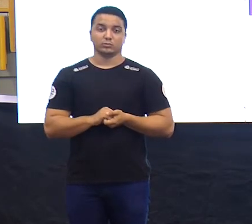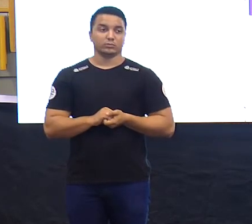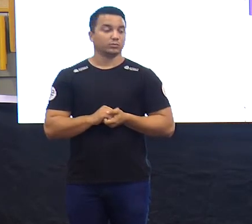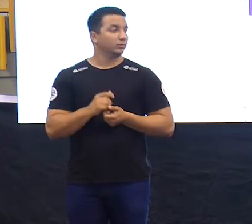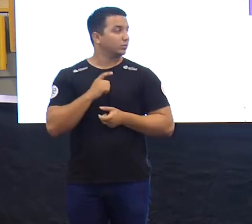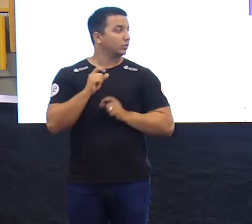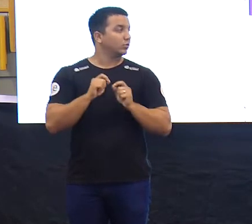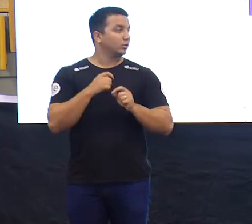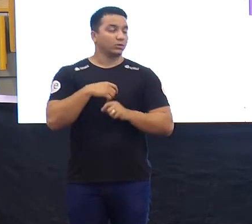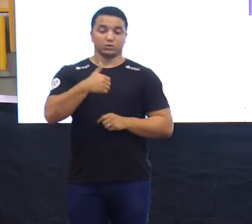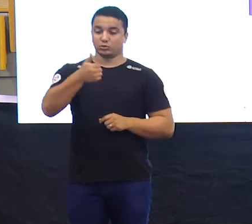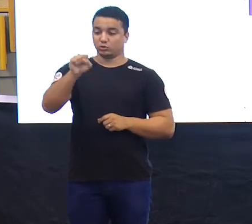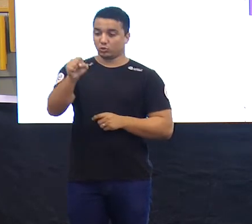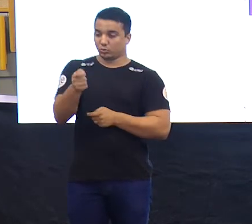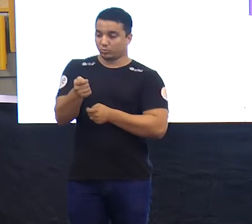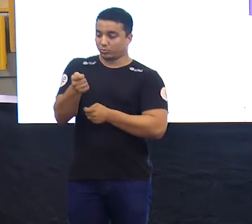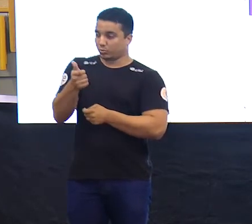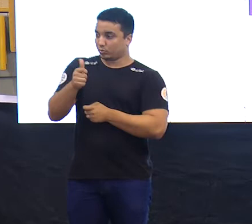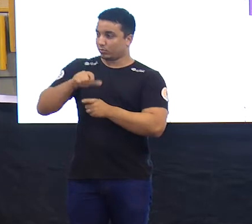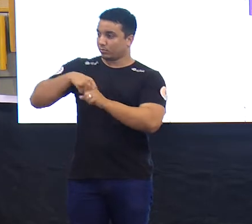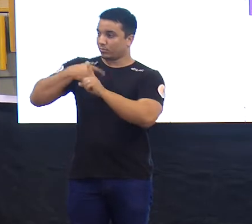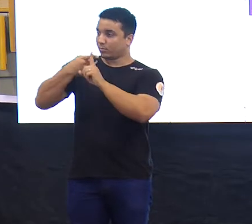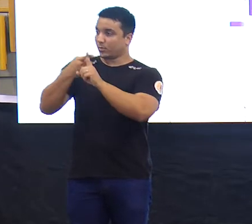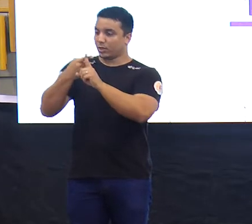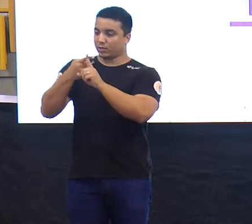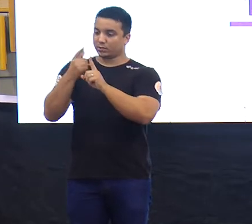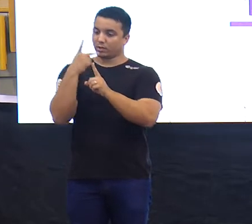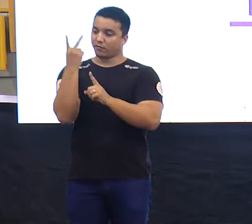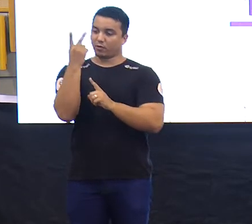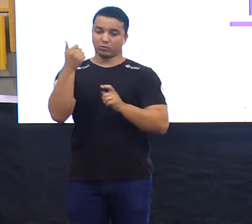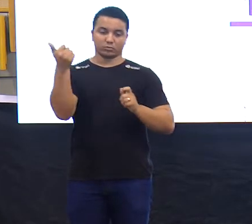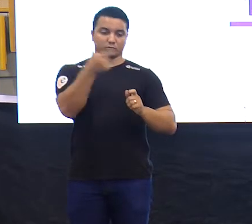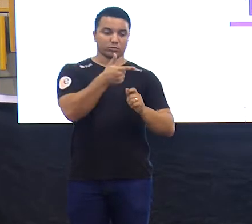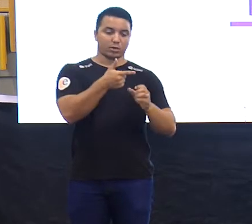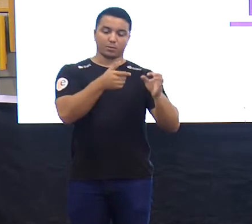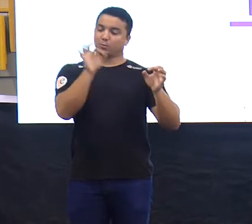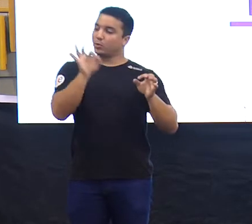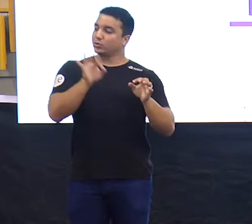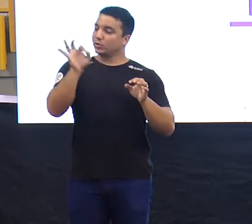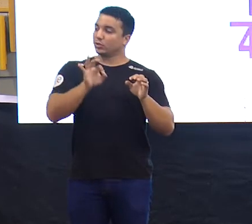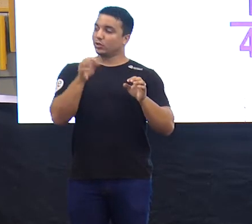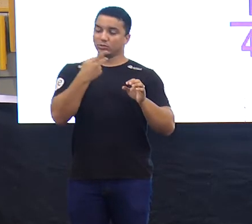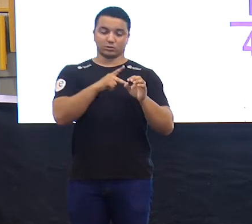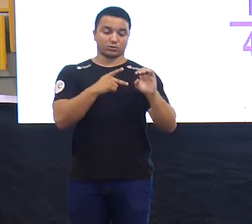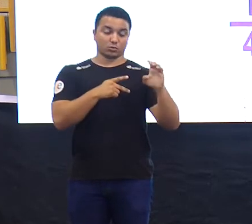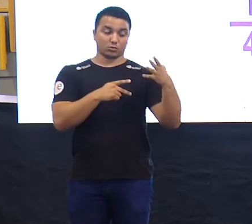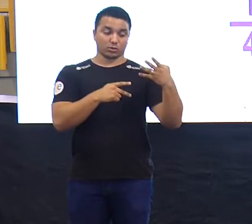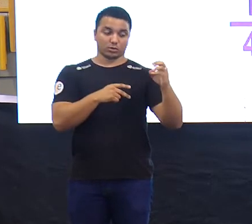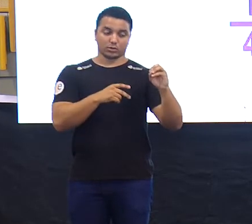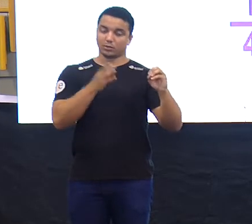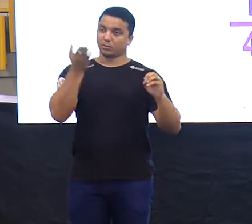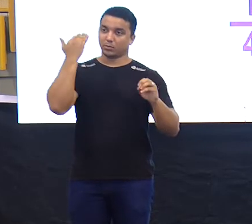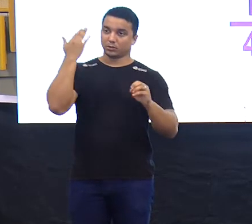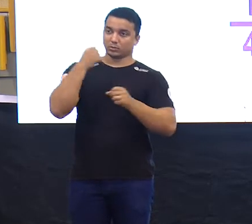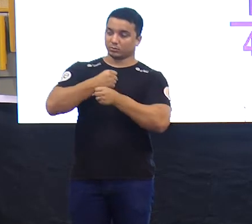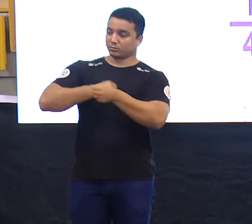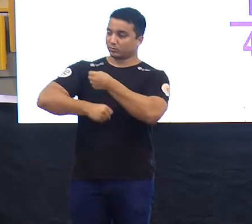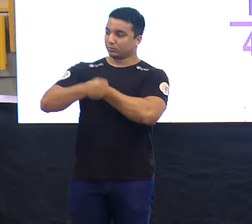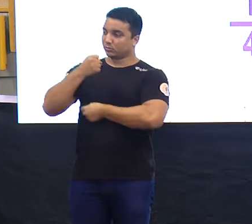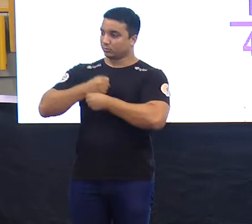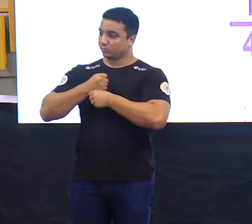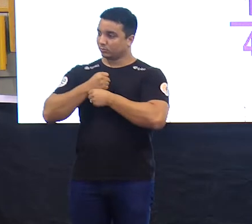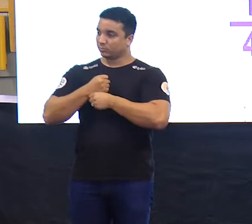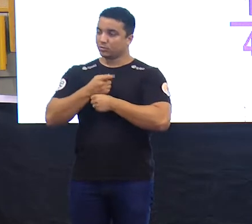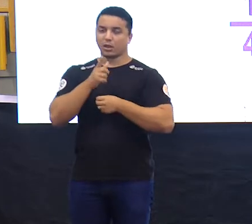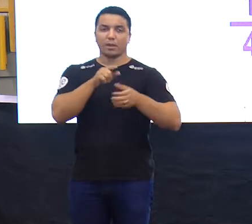que esses 18 pontos valem em cima dos 40 pontos que ela tinha feito. Gente,